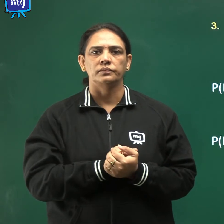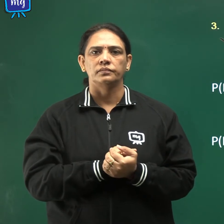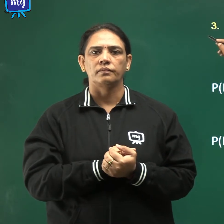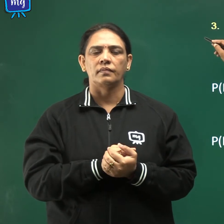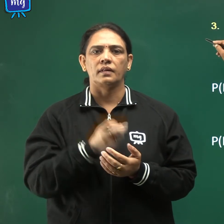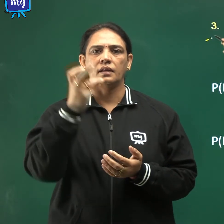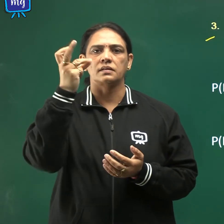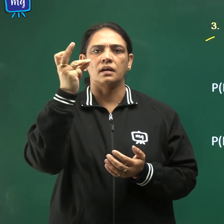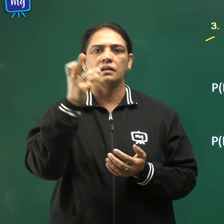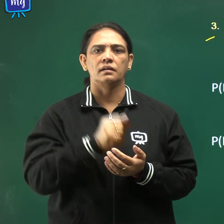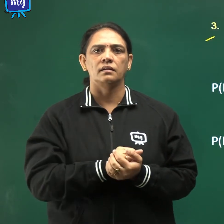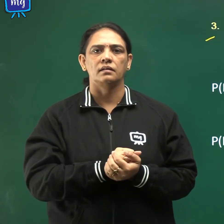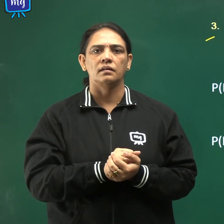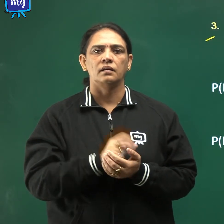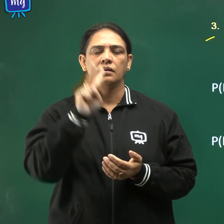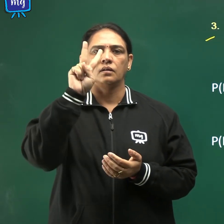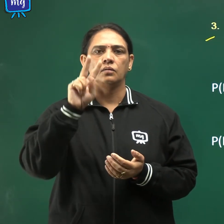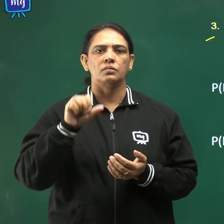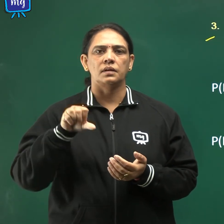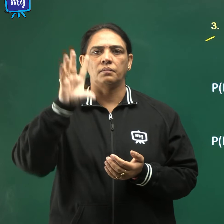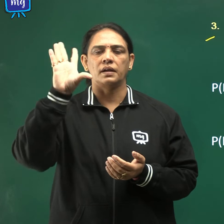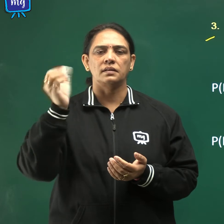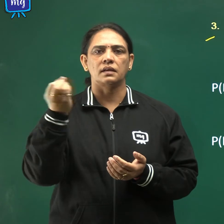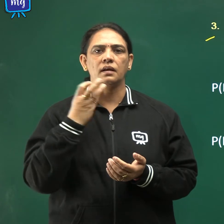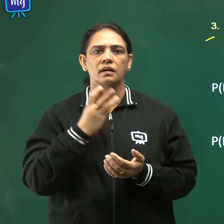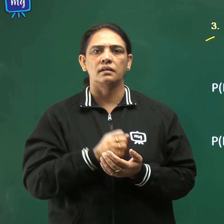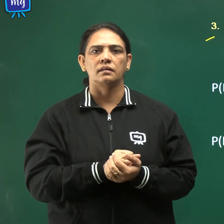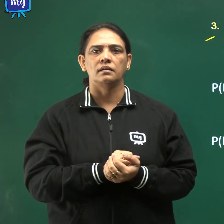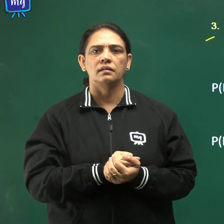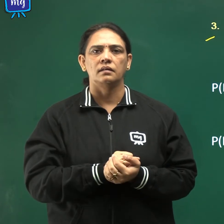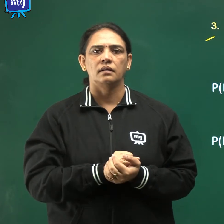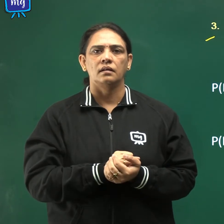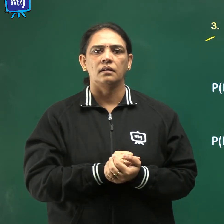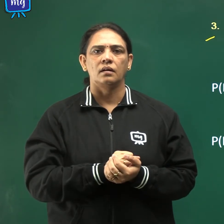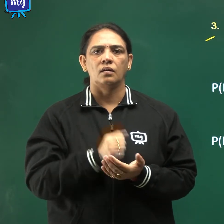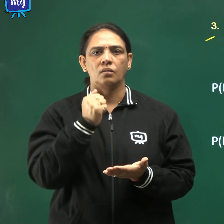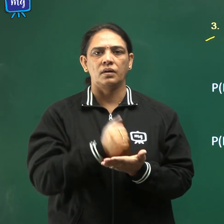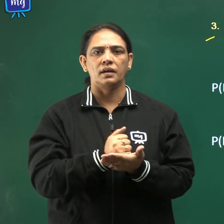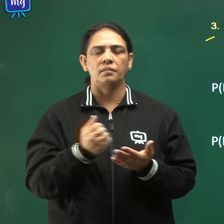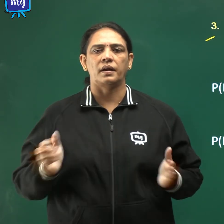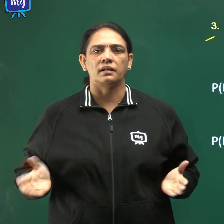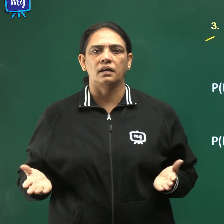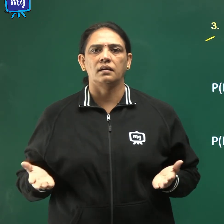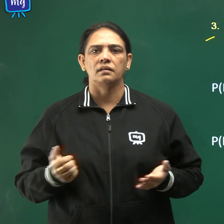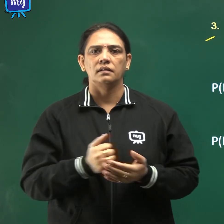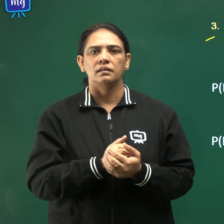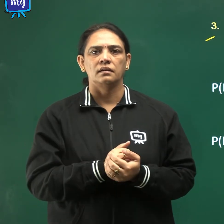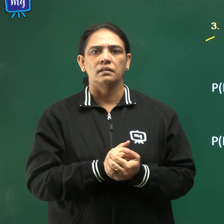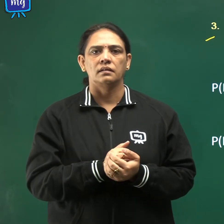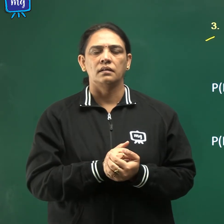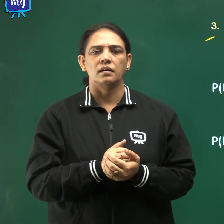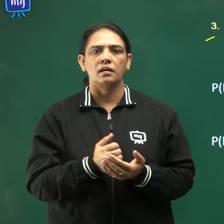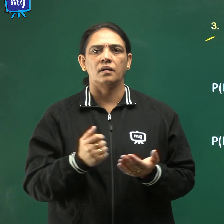तीसरा 12 से बड़ी संख्या में होने की प्रायिकता कि